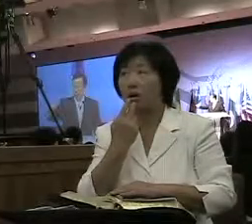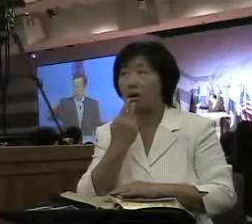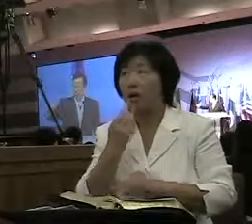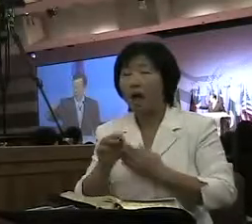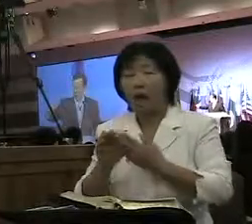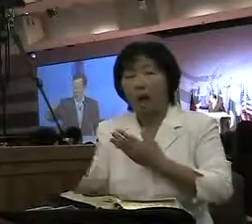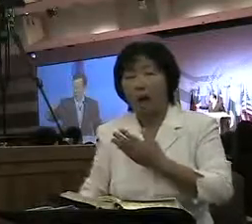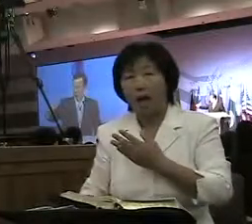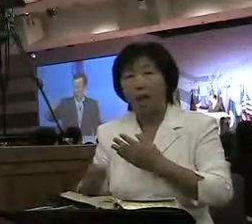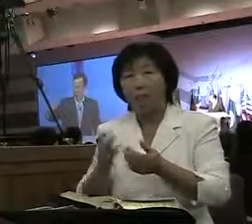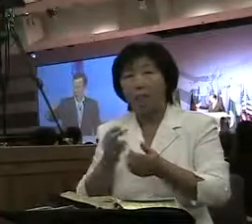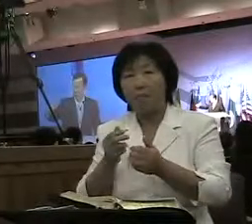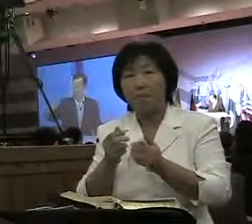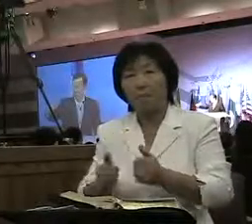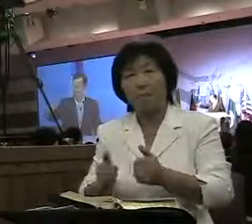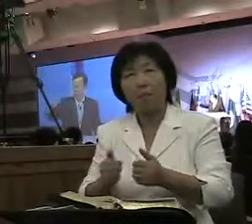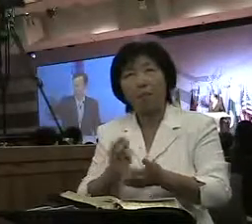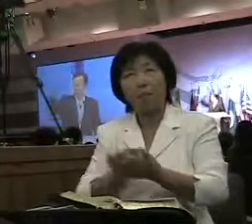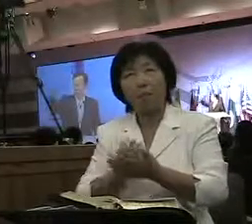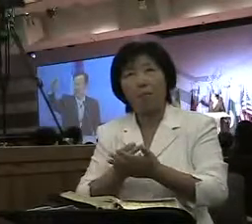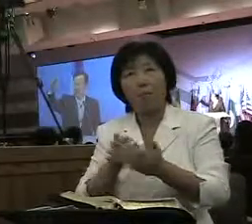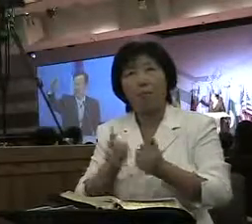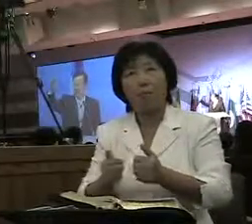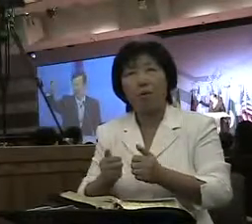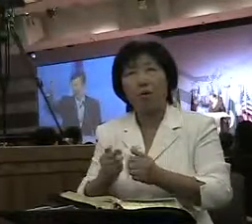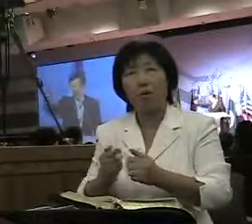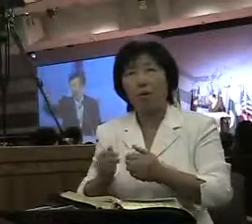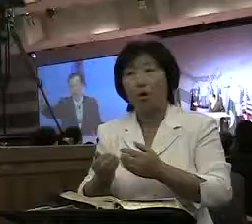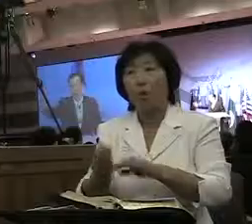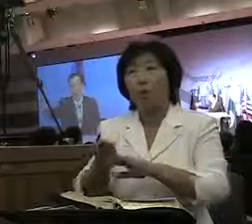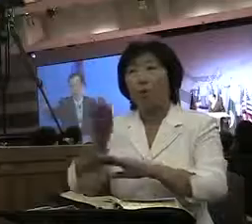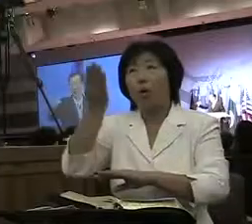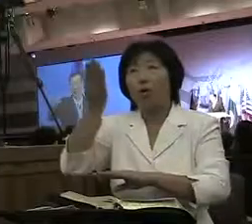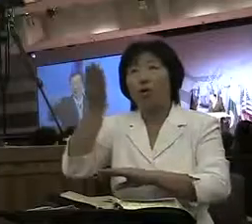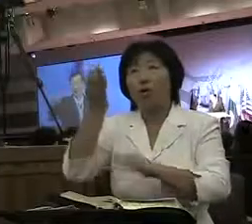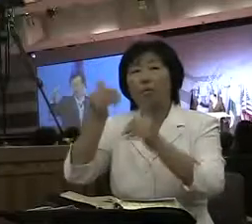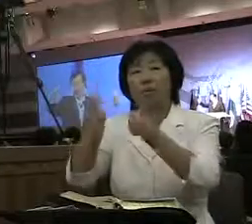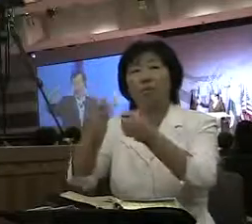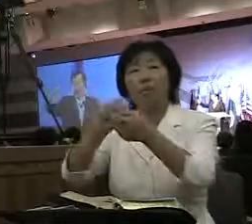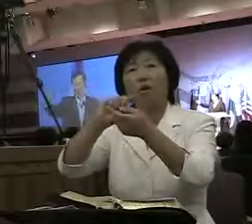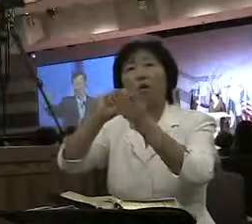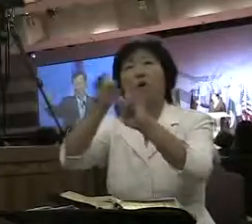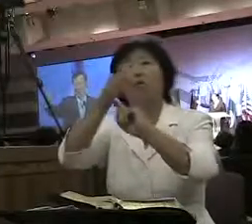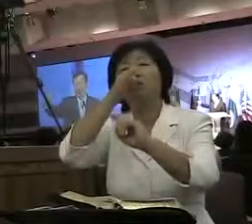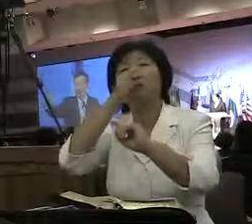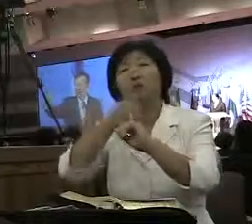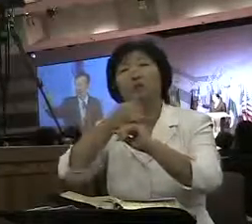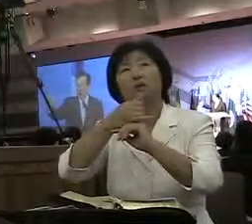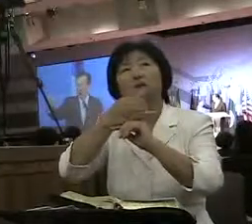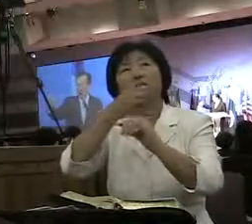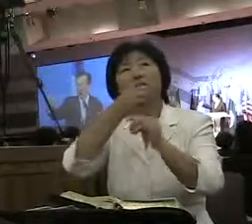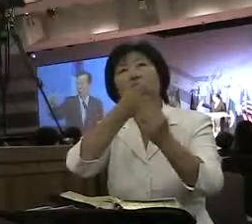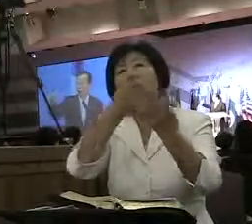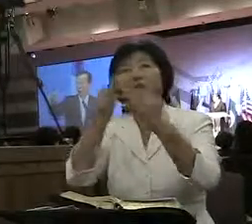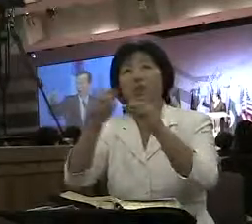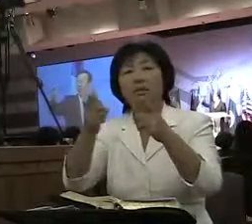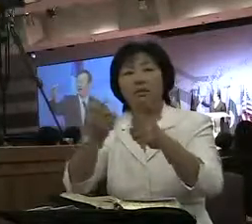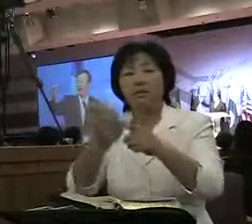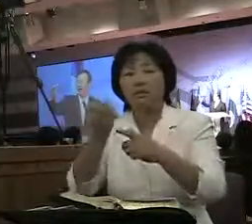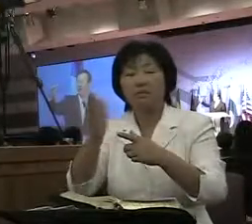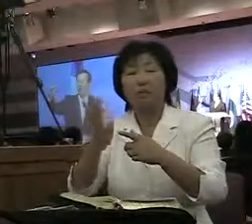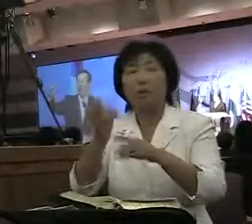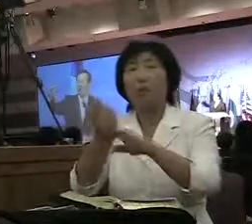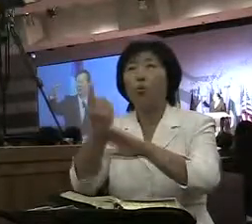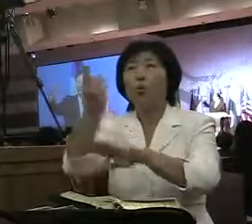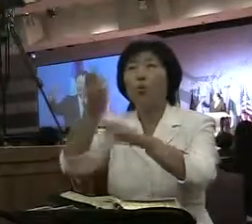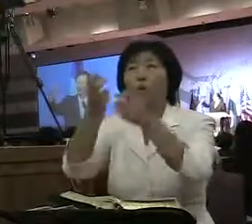아래 법정에서 선언한 것을 위의 법정이 바꾸는 일이 있습니다. 흔하진 않지만, 그러나 위의 법정으로